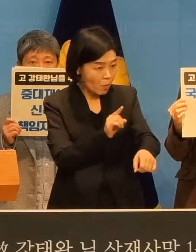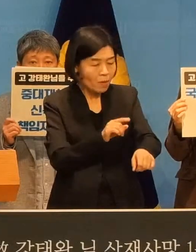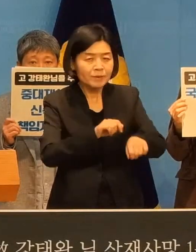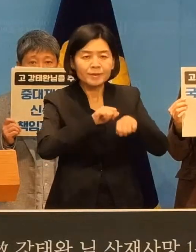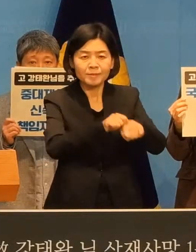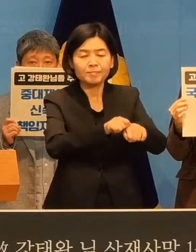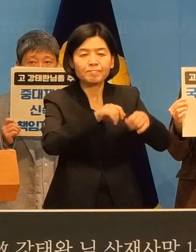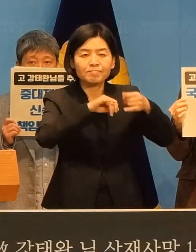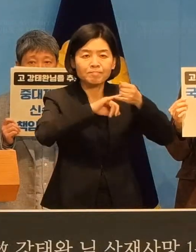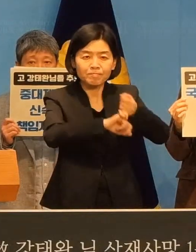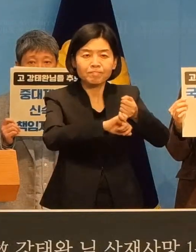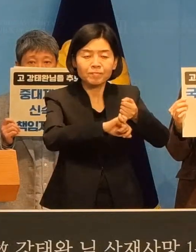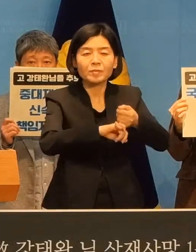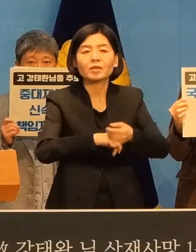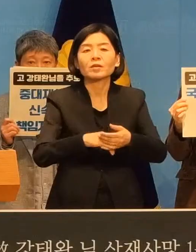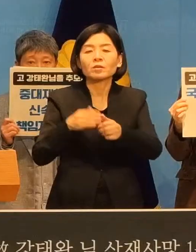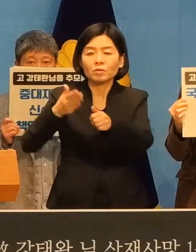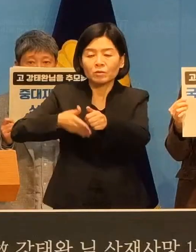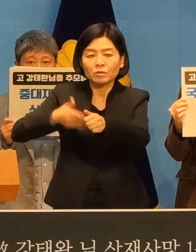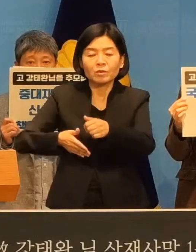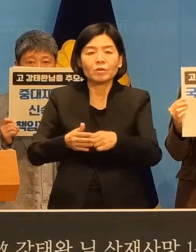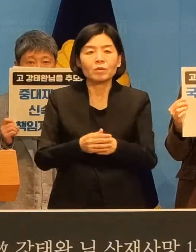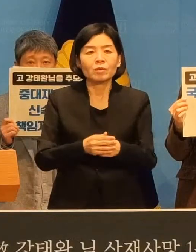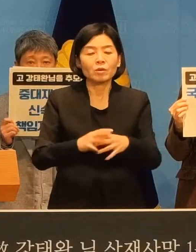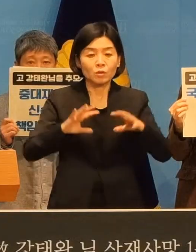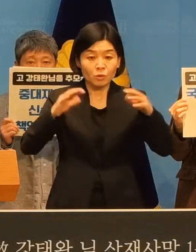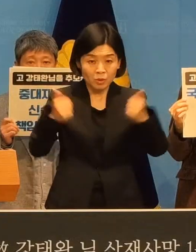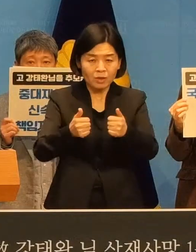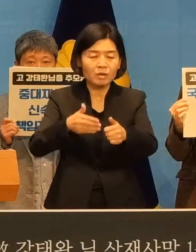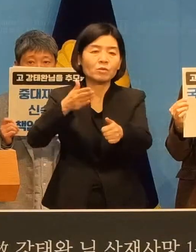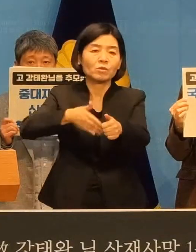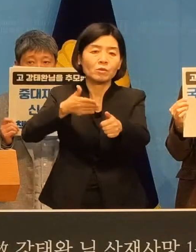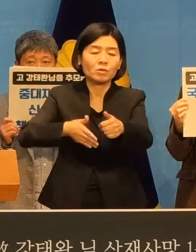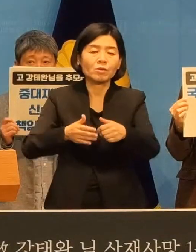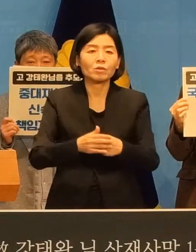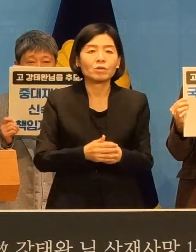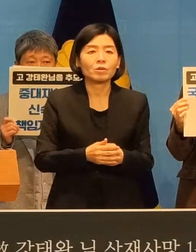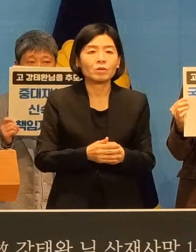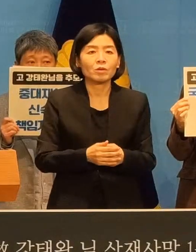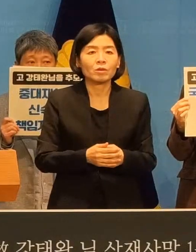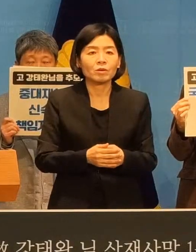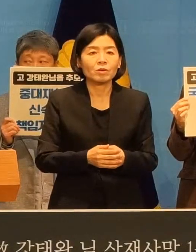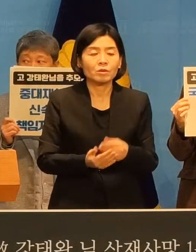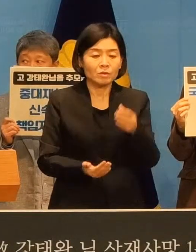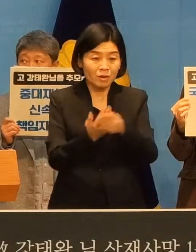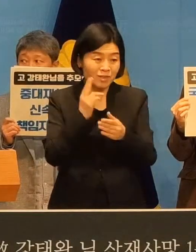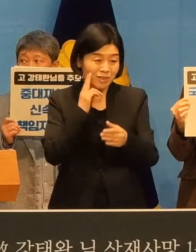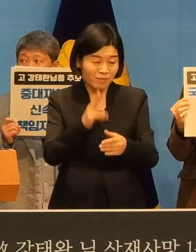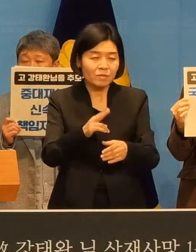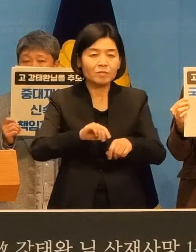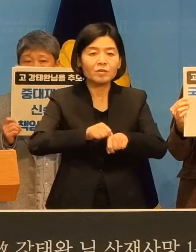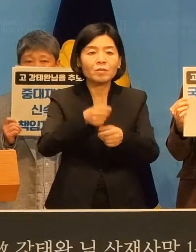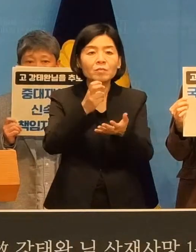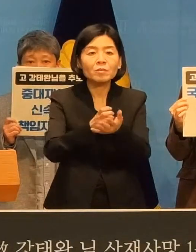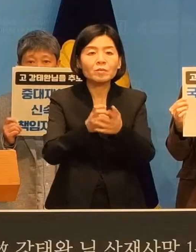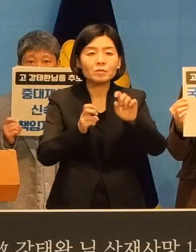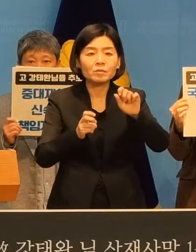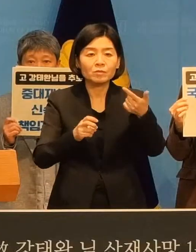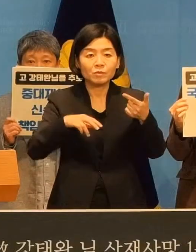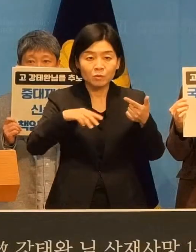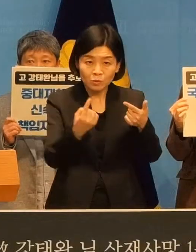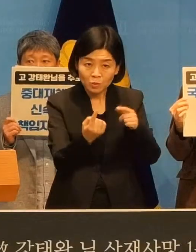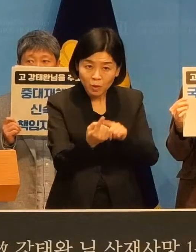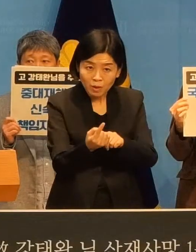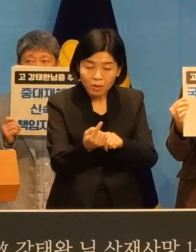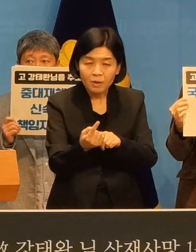것을 다시 한번 요청드립니다. 국회에도 요청드립니다. 중대재해처벌법 제16조 제3항은